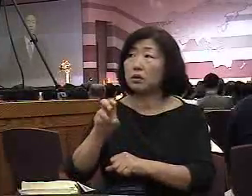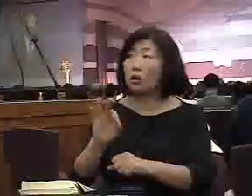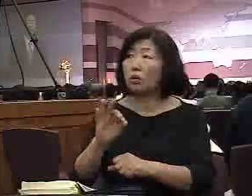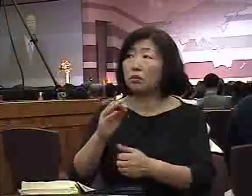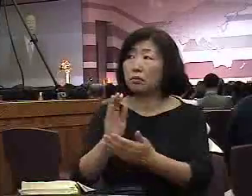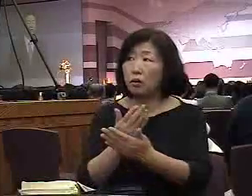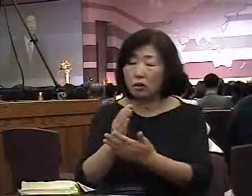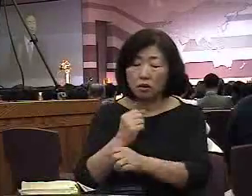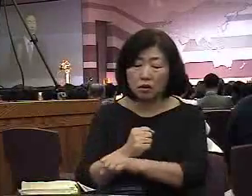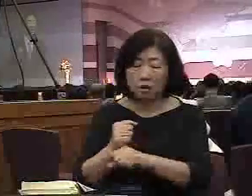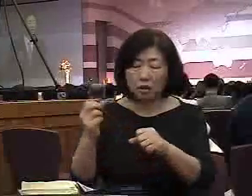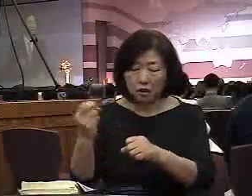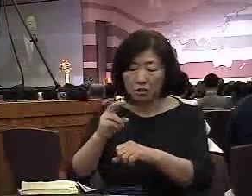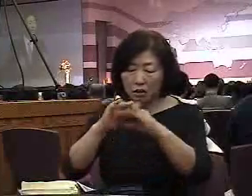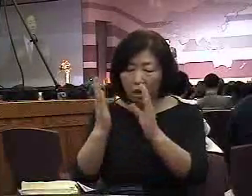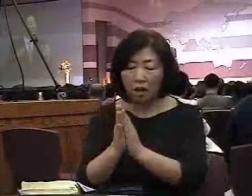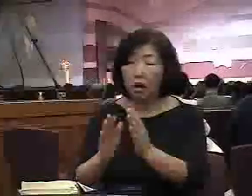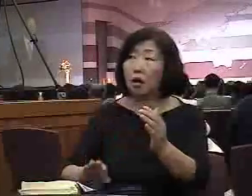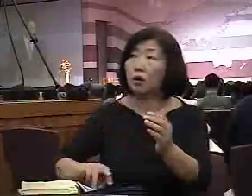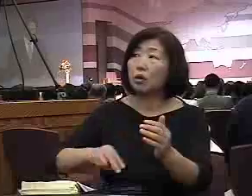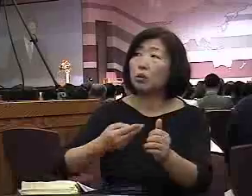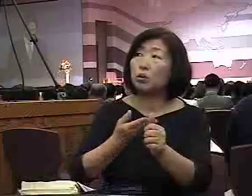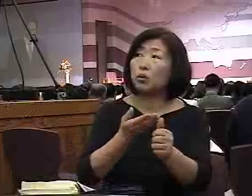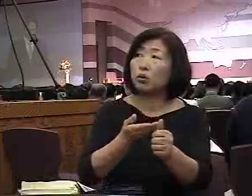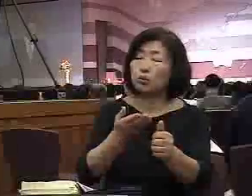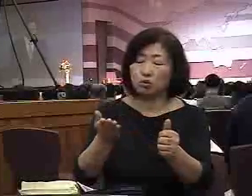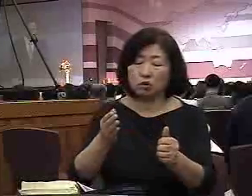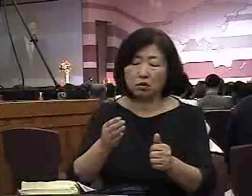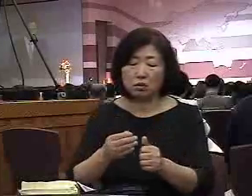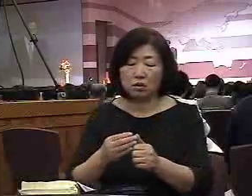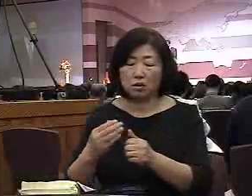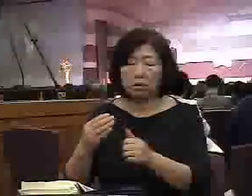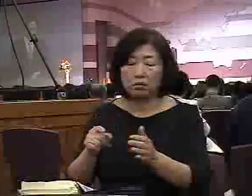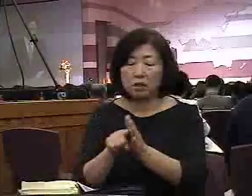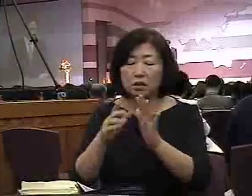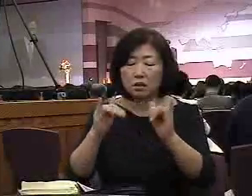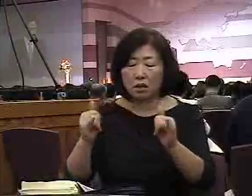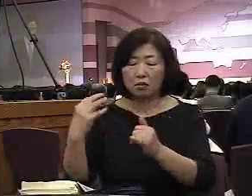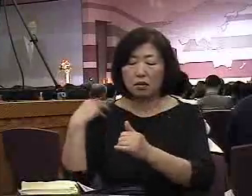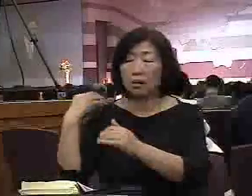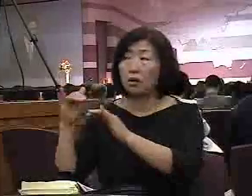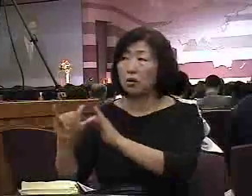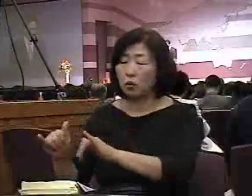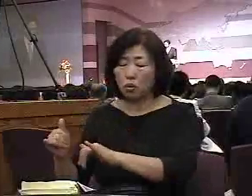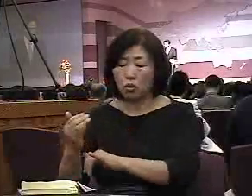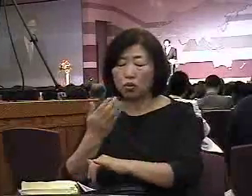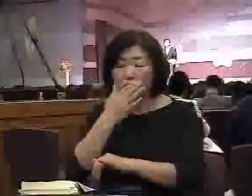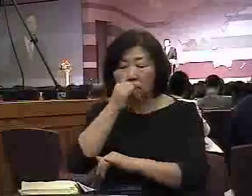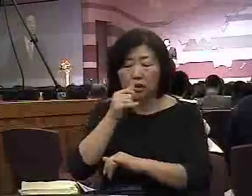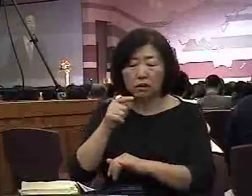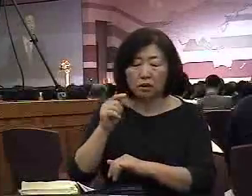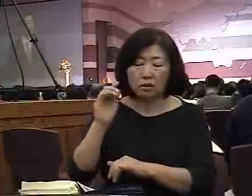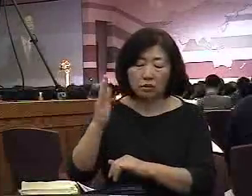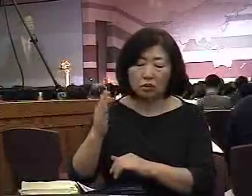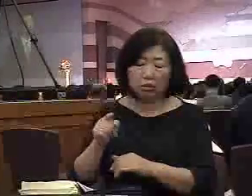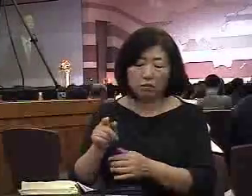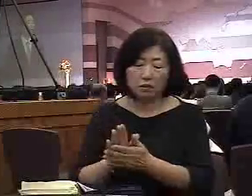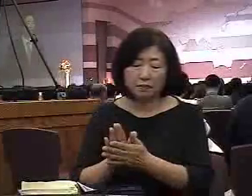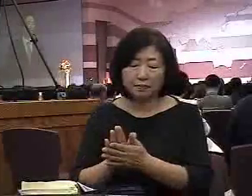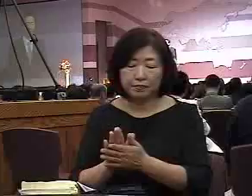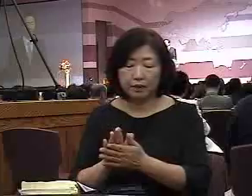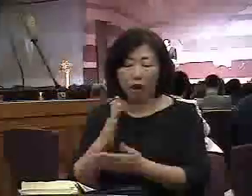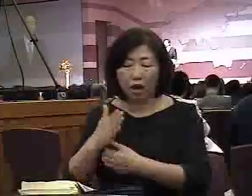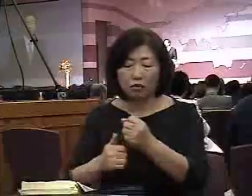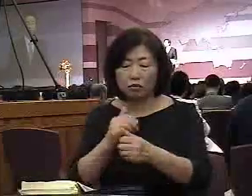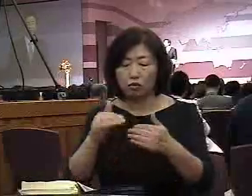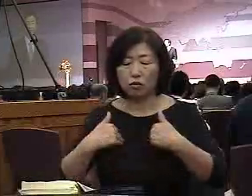돌려주십니다. 그것을 믿는 사람들은 내려놓을 수가 있게 된다는 것입니다. 오늘 하나님께서 우리에게 이렇게 묻고